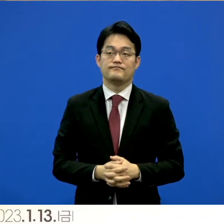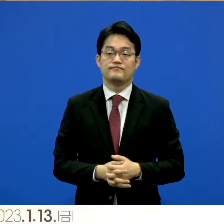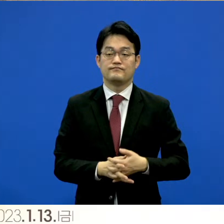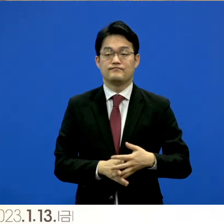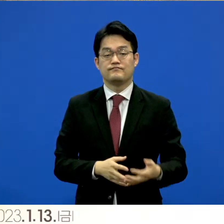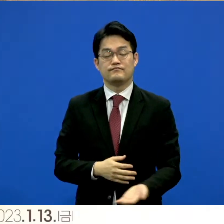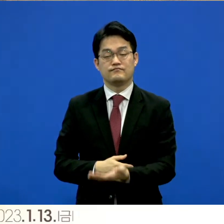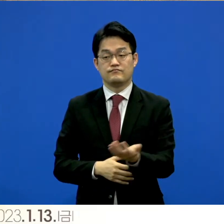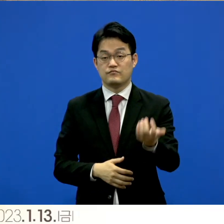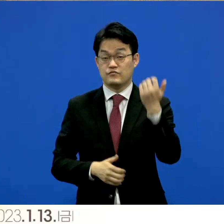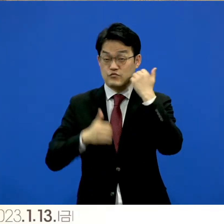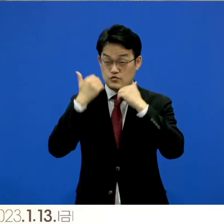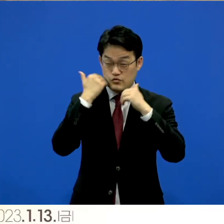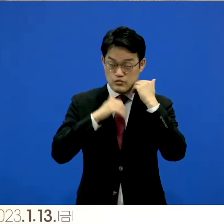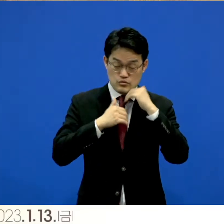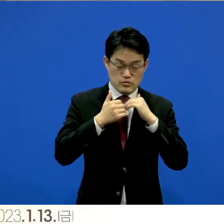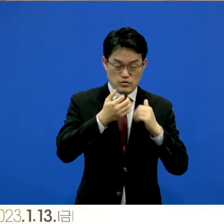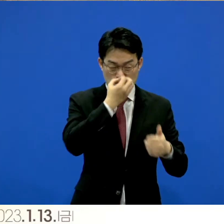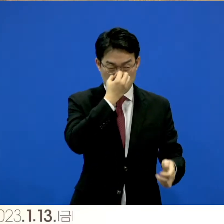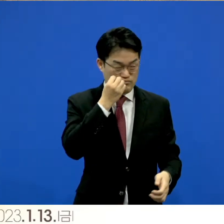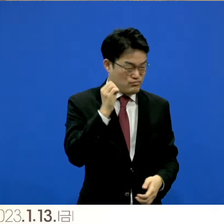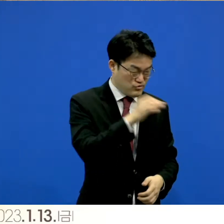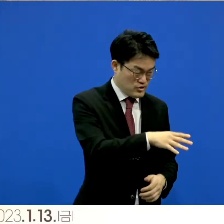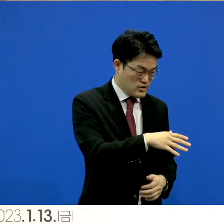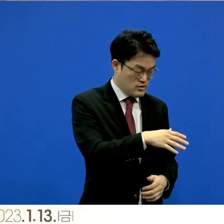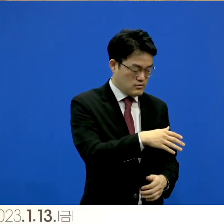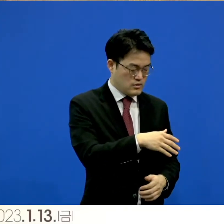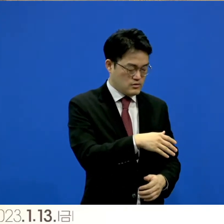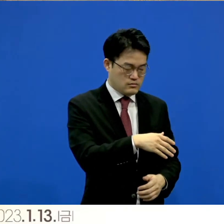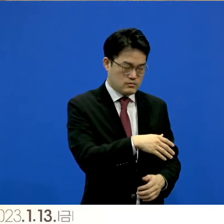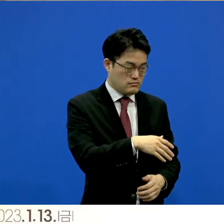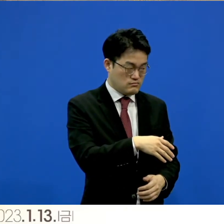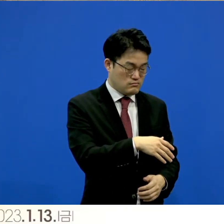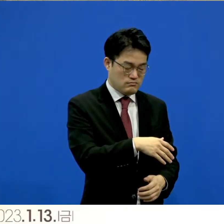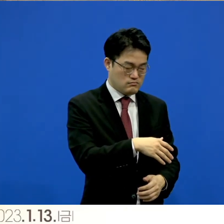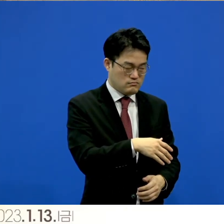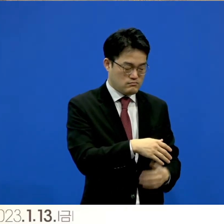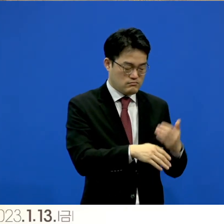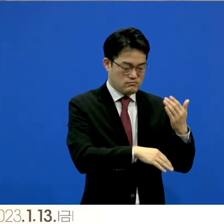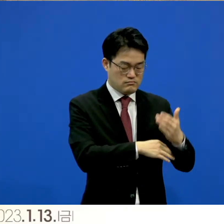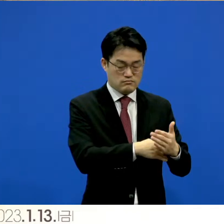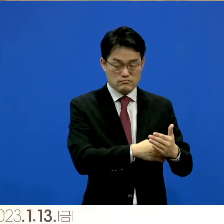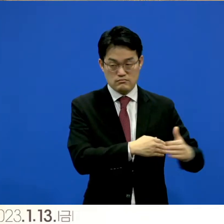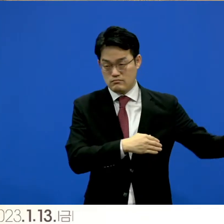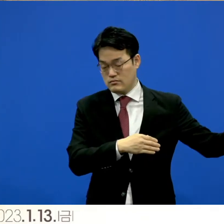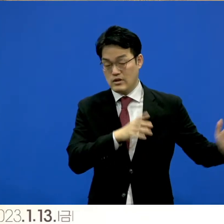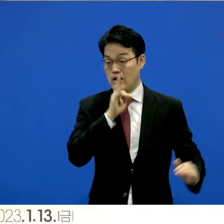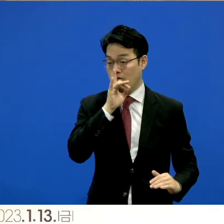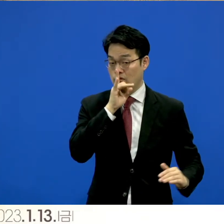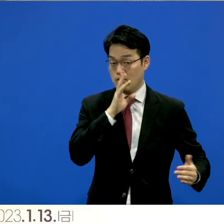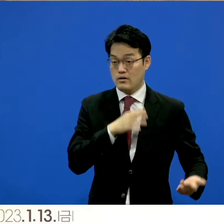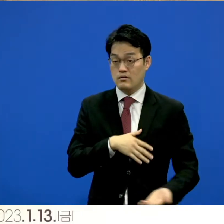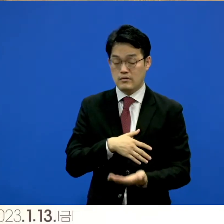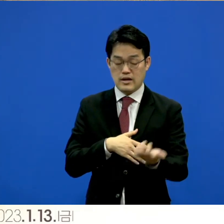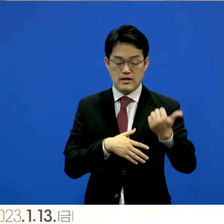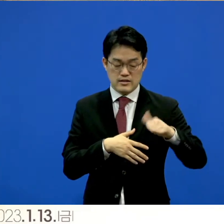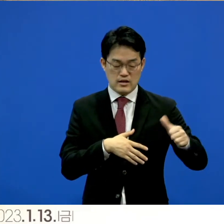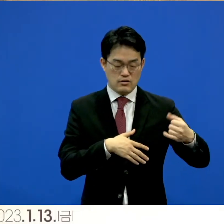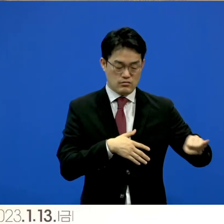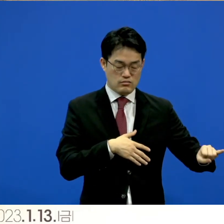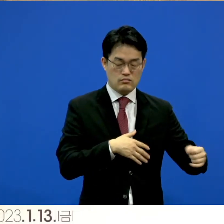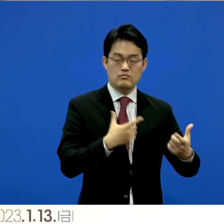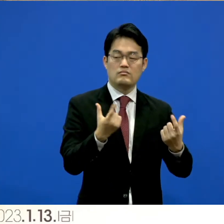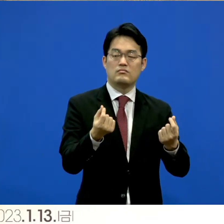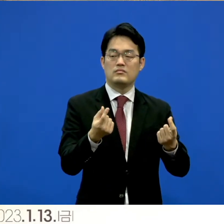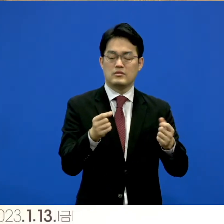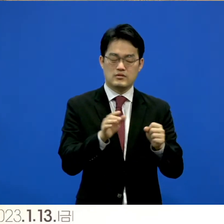여러분, 그 누구도 무시하거나 배제시켜서는 안 돼요. 아이들도 마찬가지 사랑을 받을 가치가 있다.